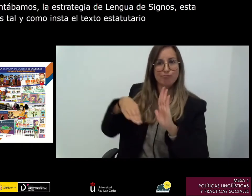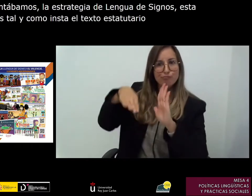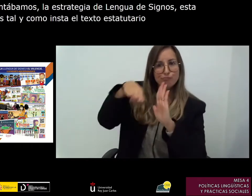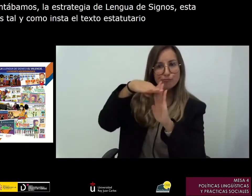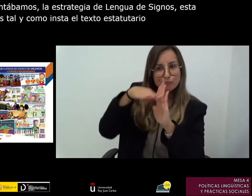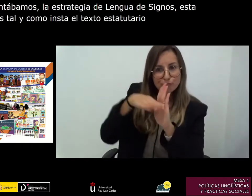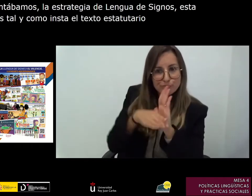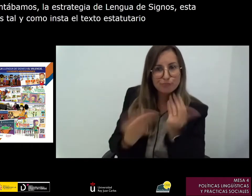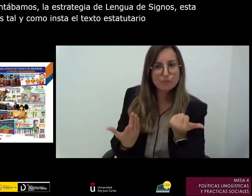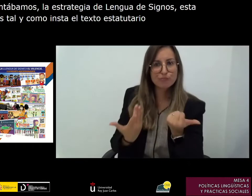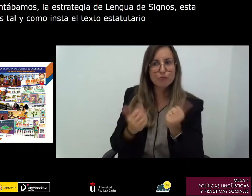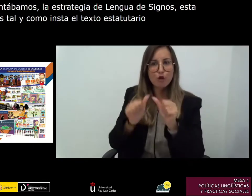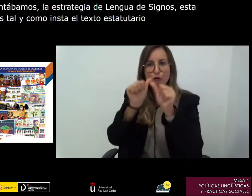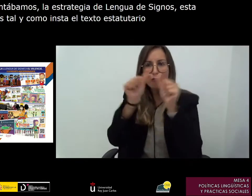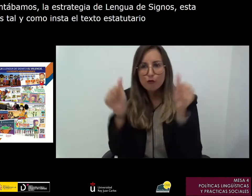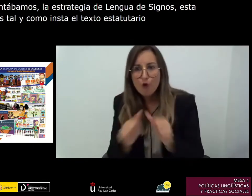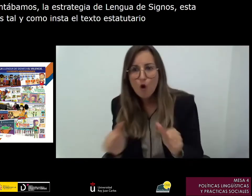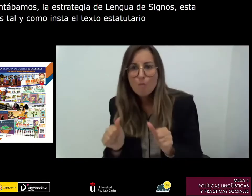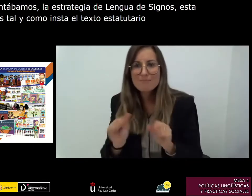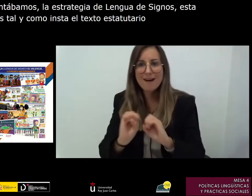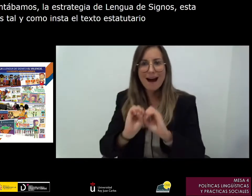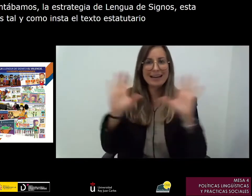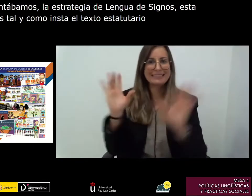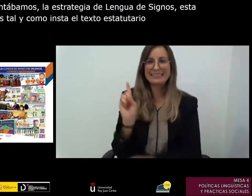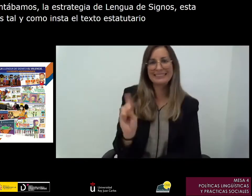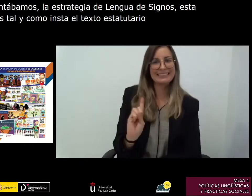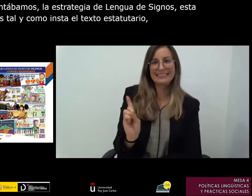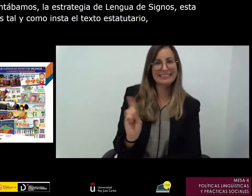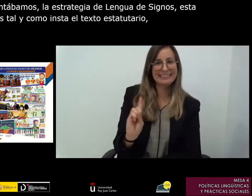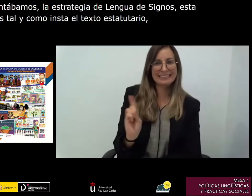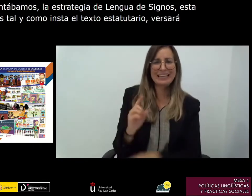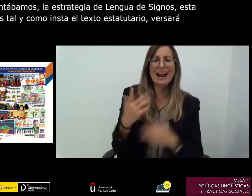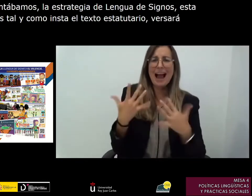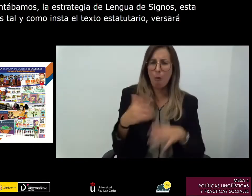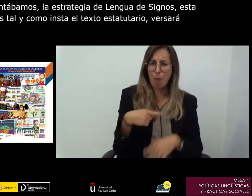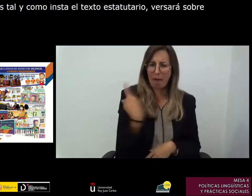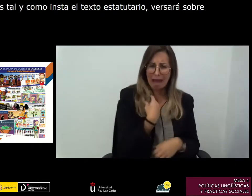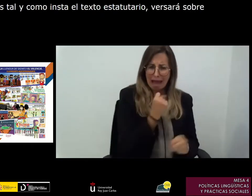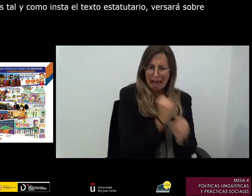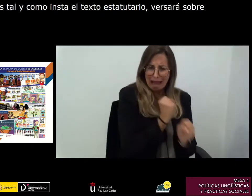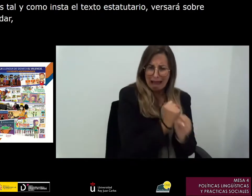Versará sobre cómo trasladar, de qué forma